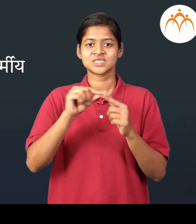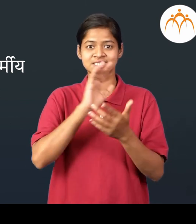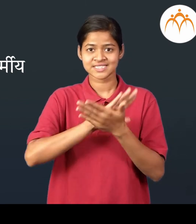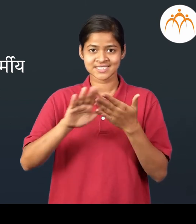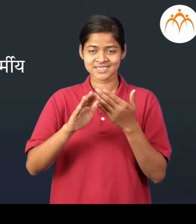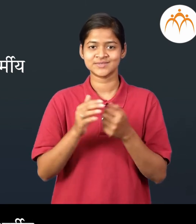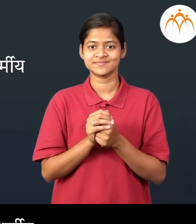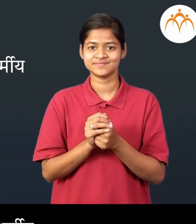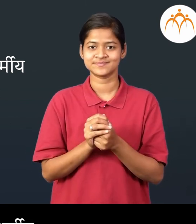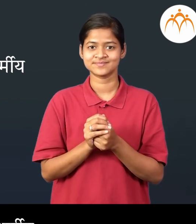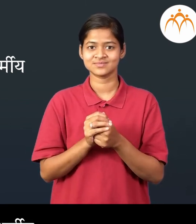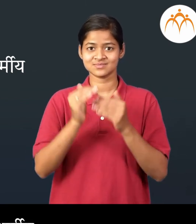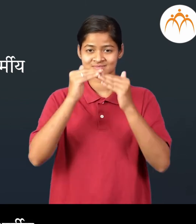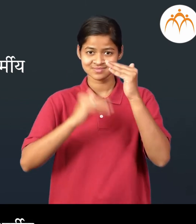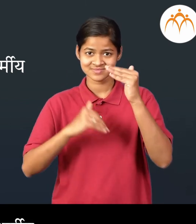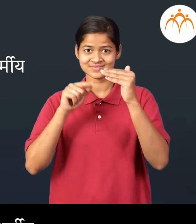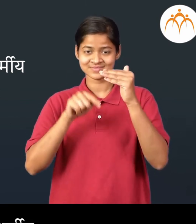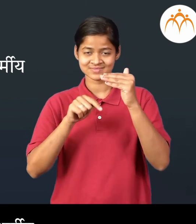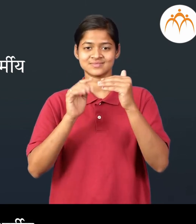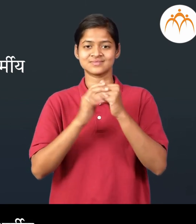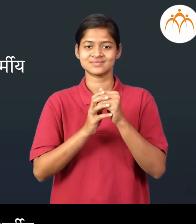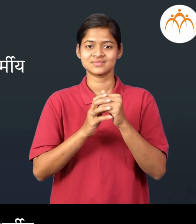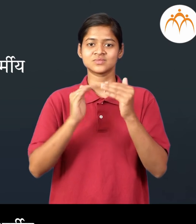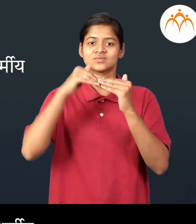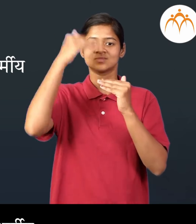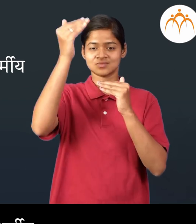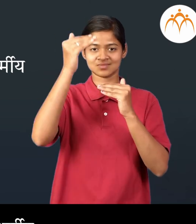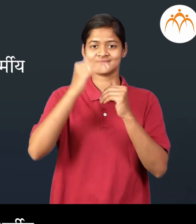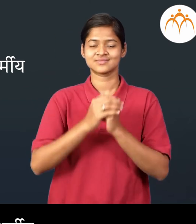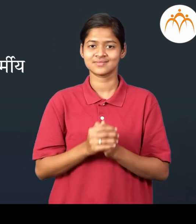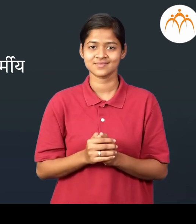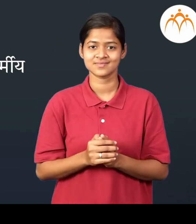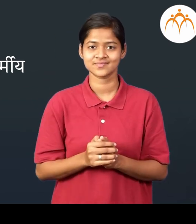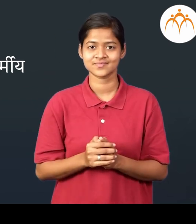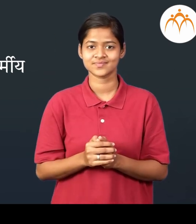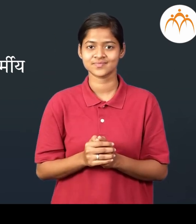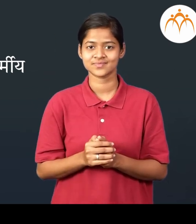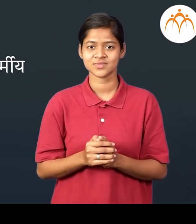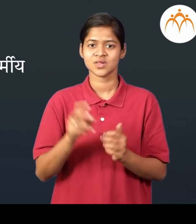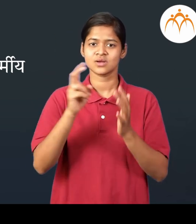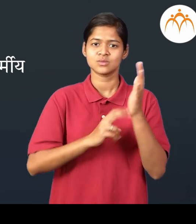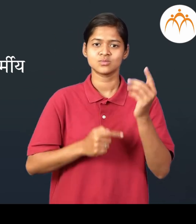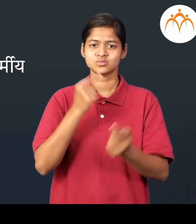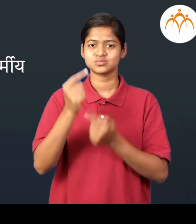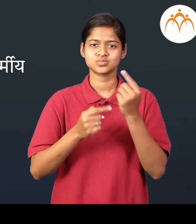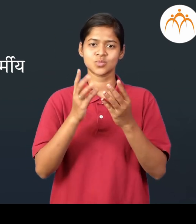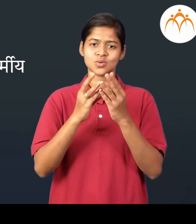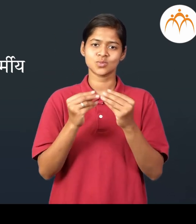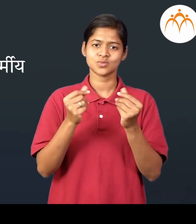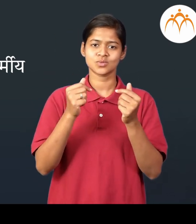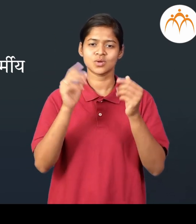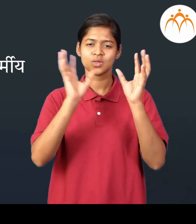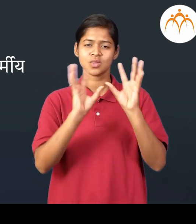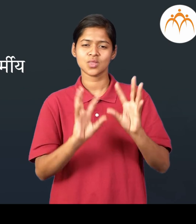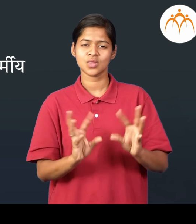આમલધરમીય અલગધરમીય સુપીક નાપીક